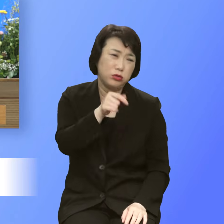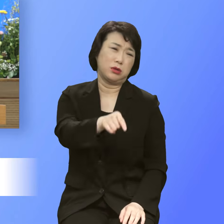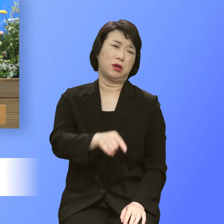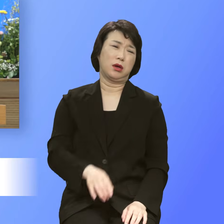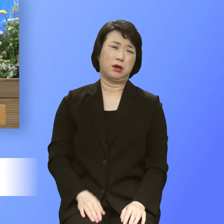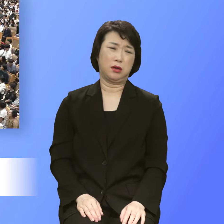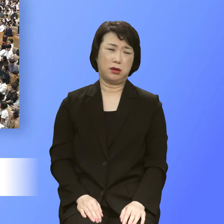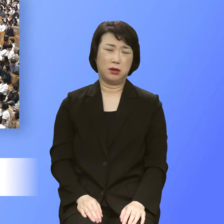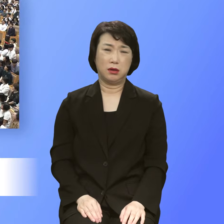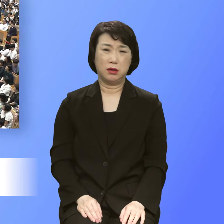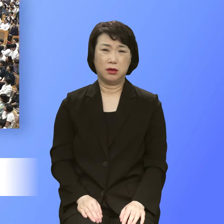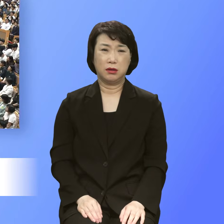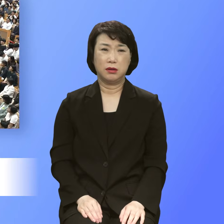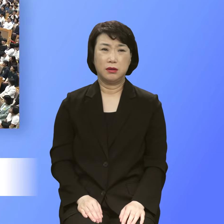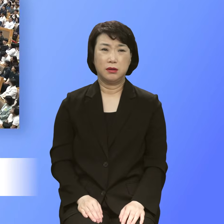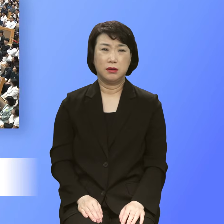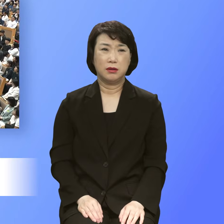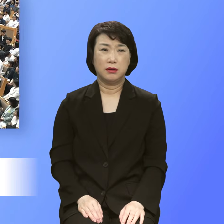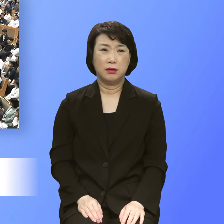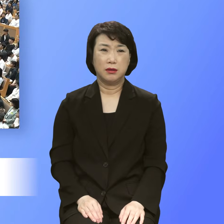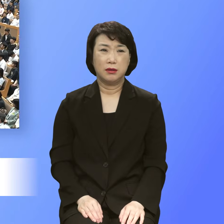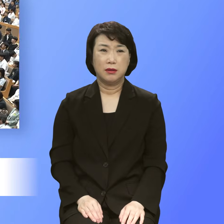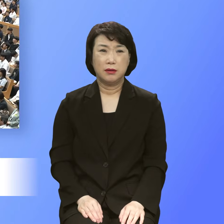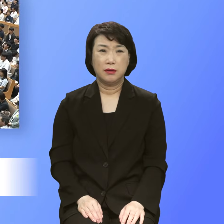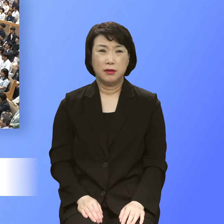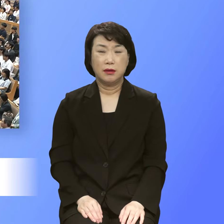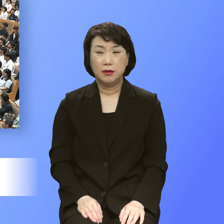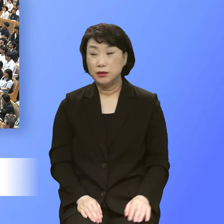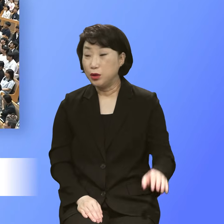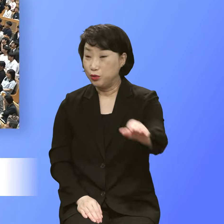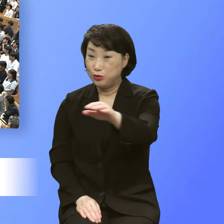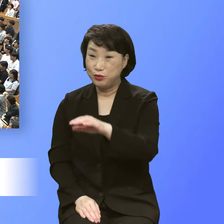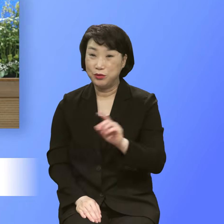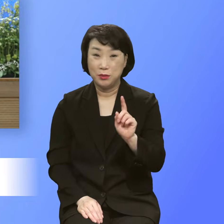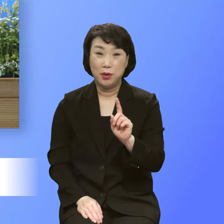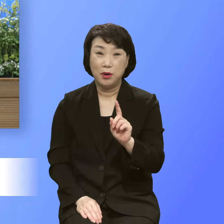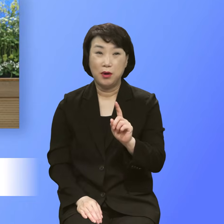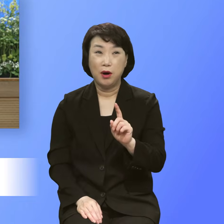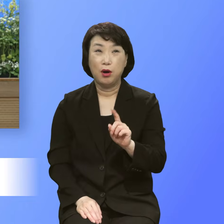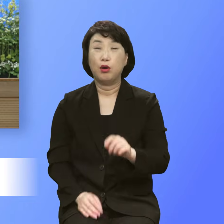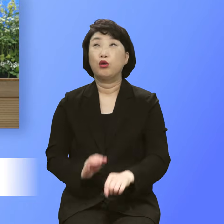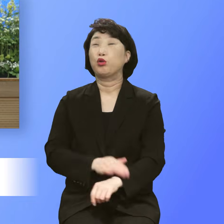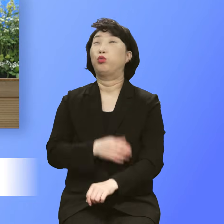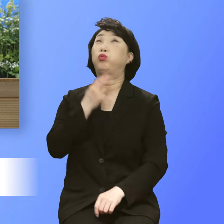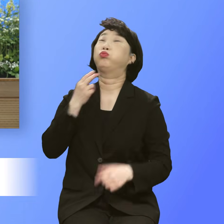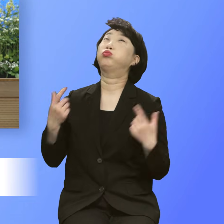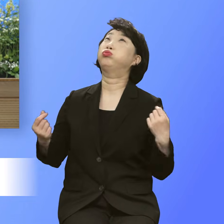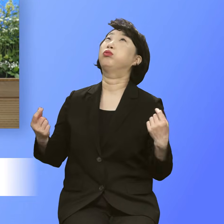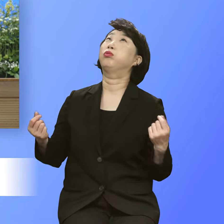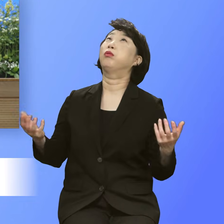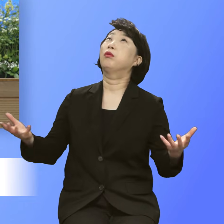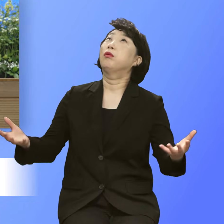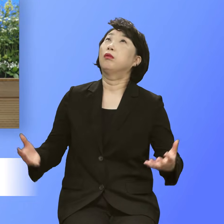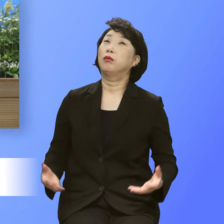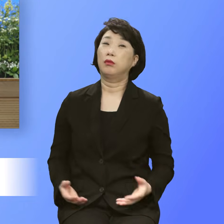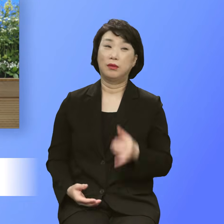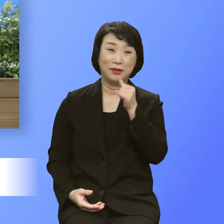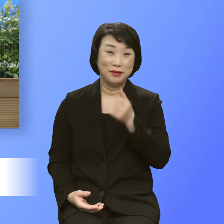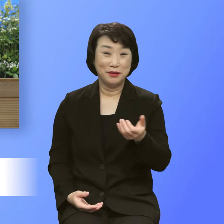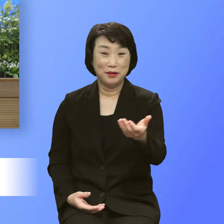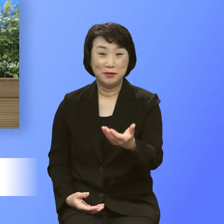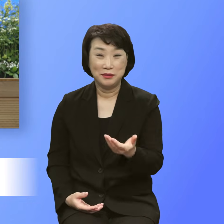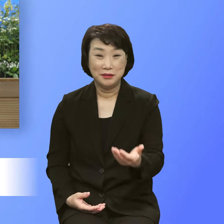있지 않느냐 이 말. 근데 우리는 아무 잘못이 없대요.